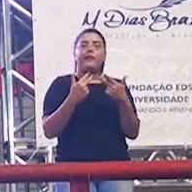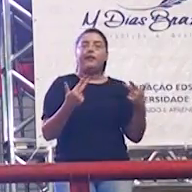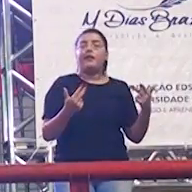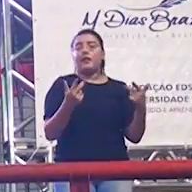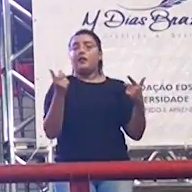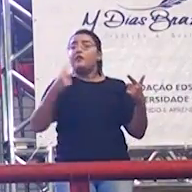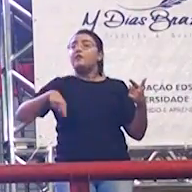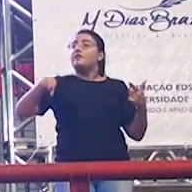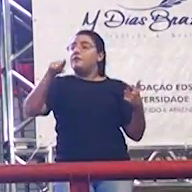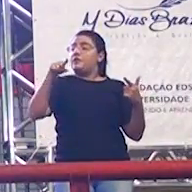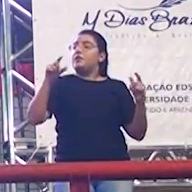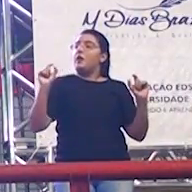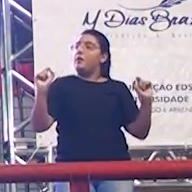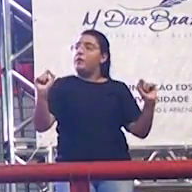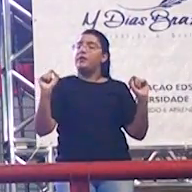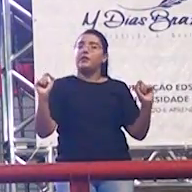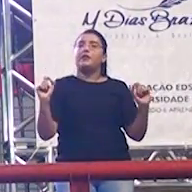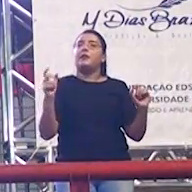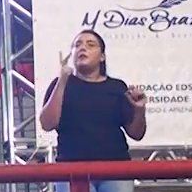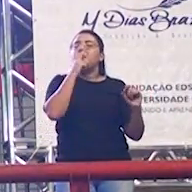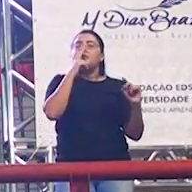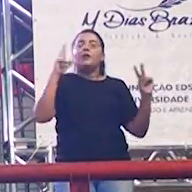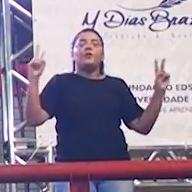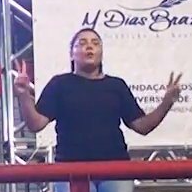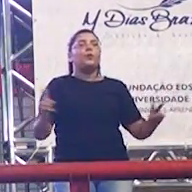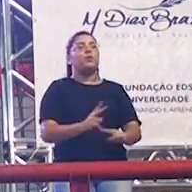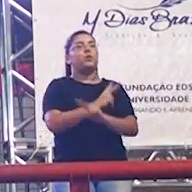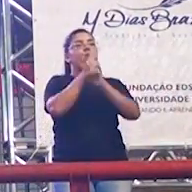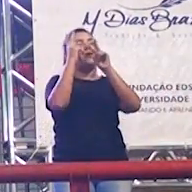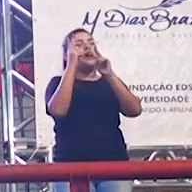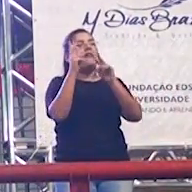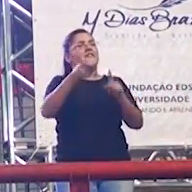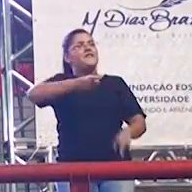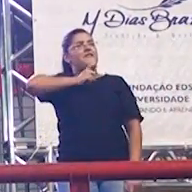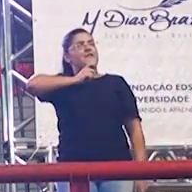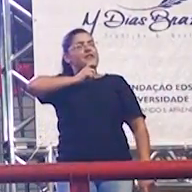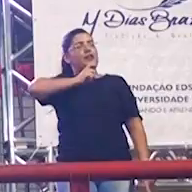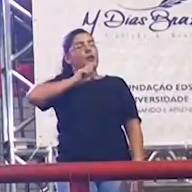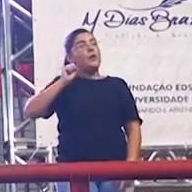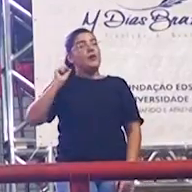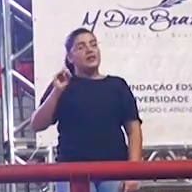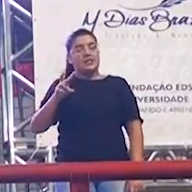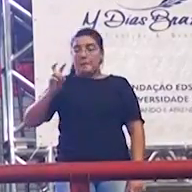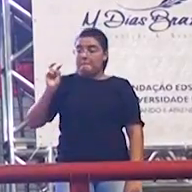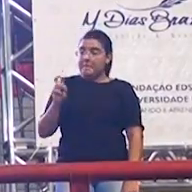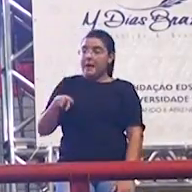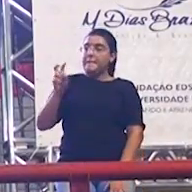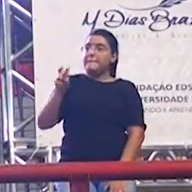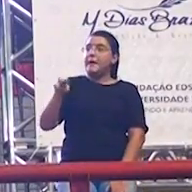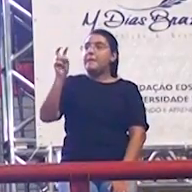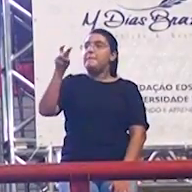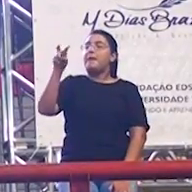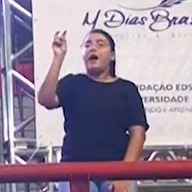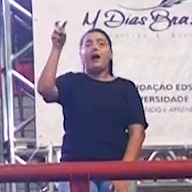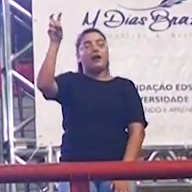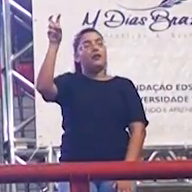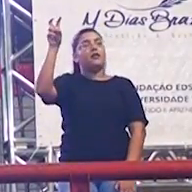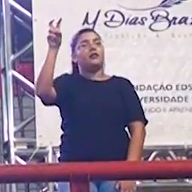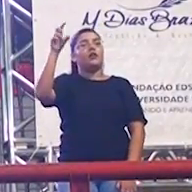vocês sentem, né, a brisa, o ar mais frio. Quanto maior a altitude, a